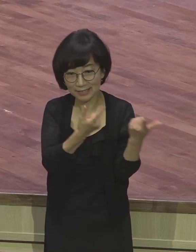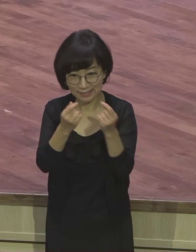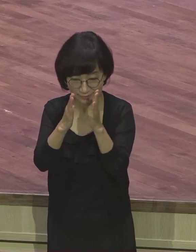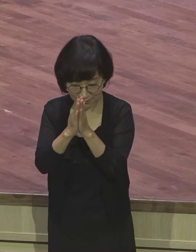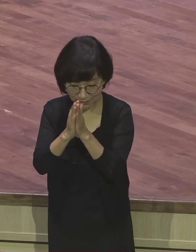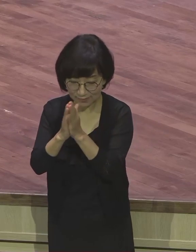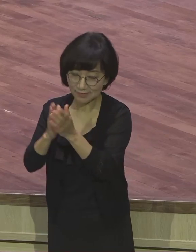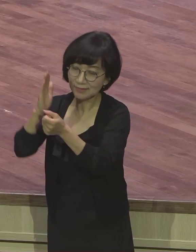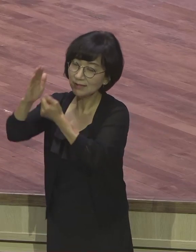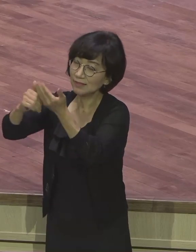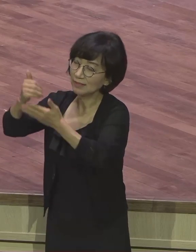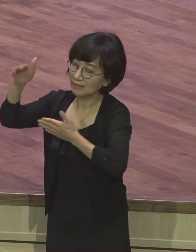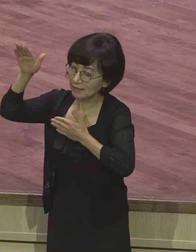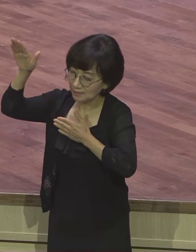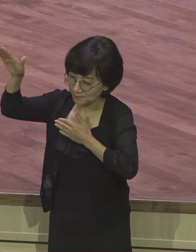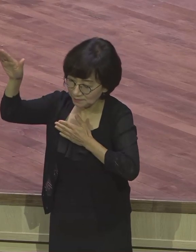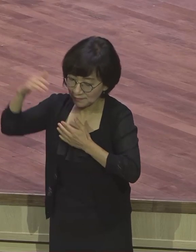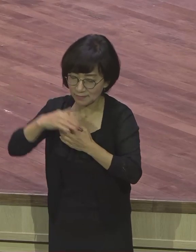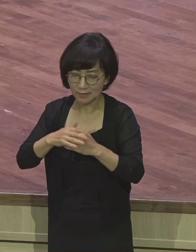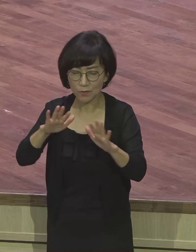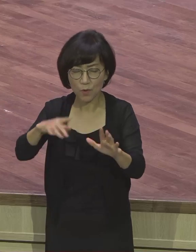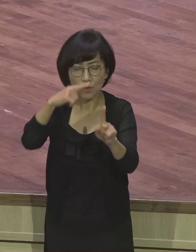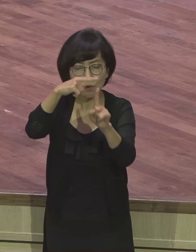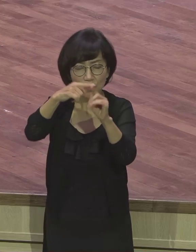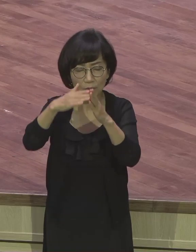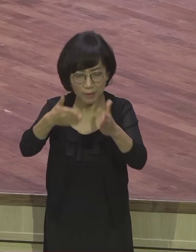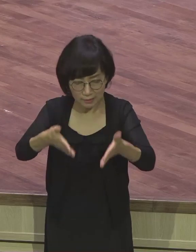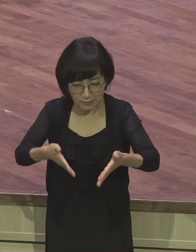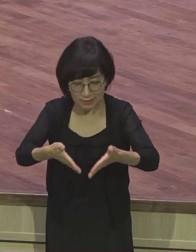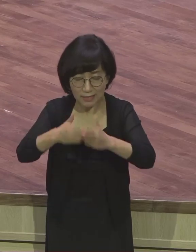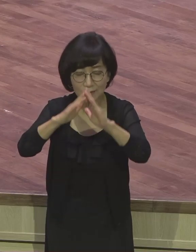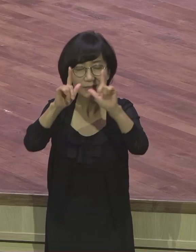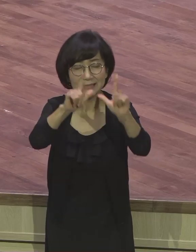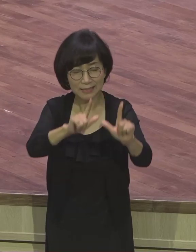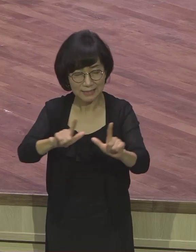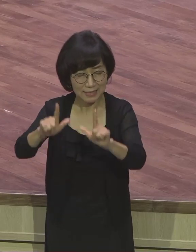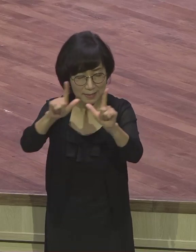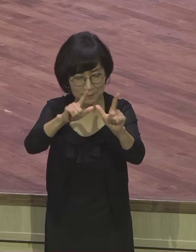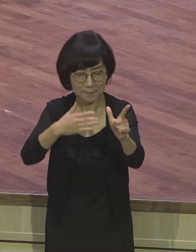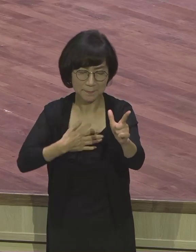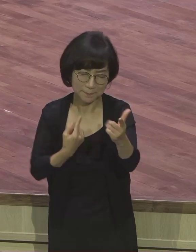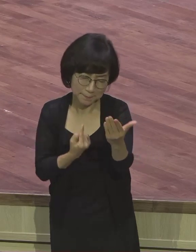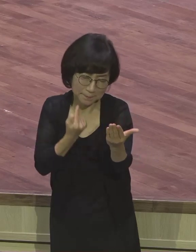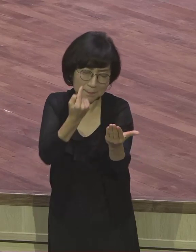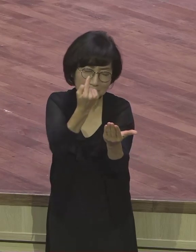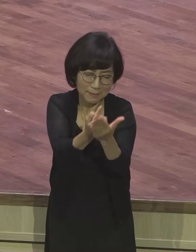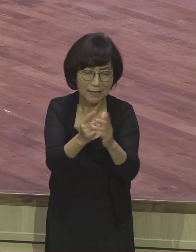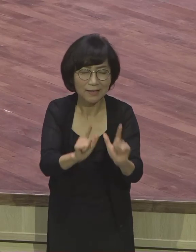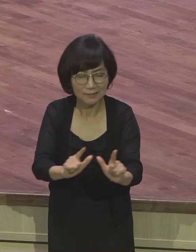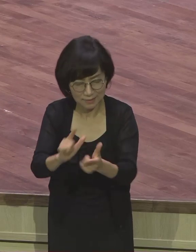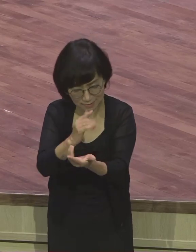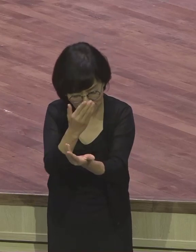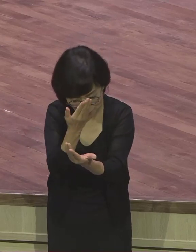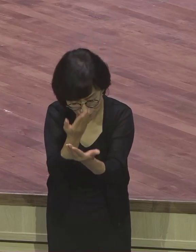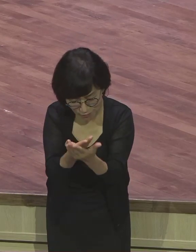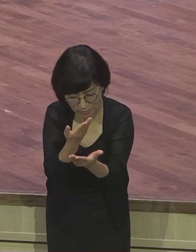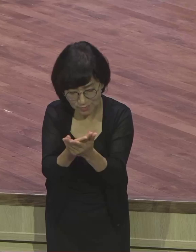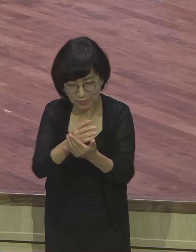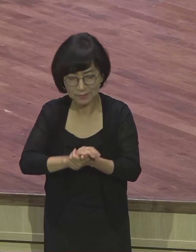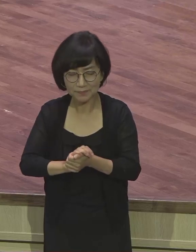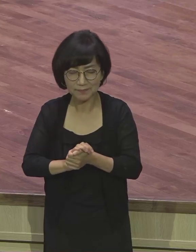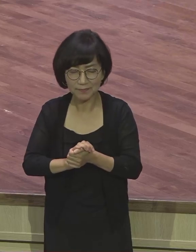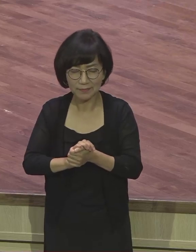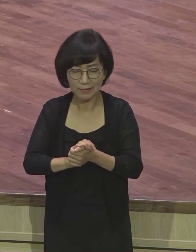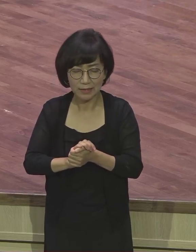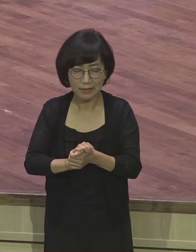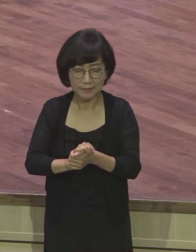영계모 성도들 교회를 세우는 삶, 이 삶 속에 들어오게 하여 주옵소서. 온 성도들이